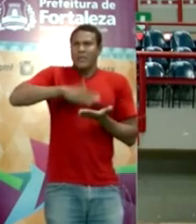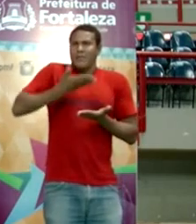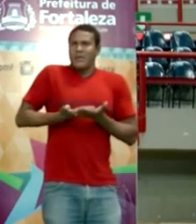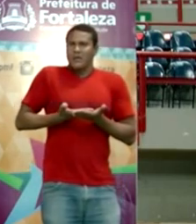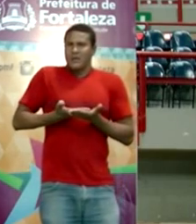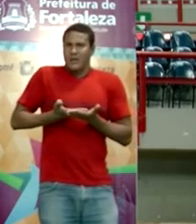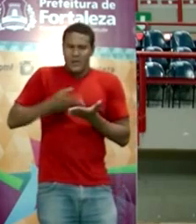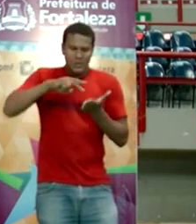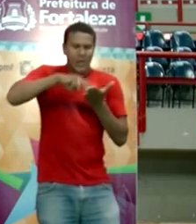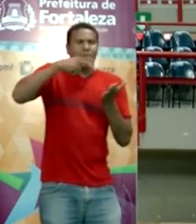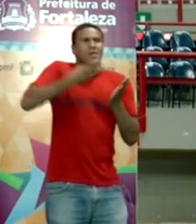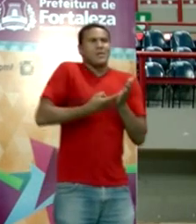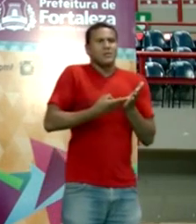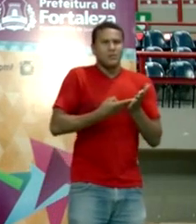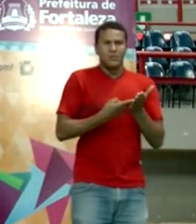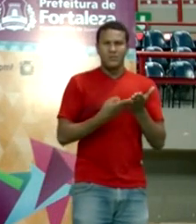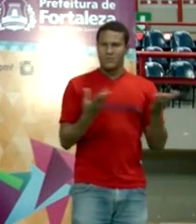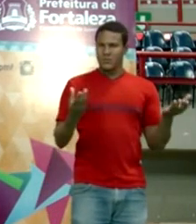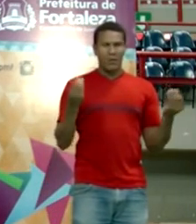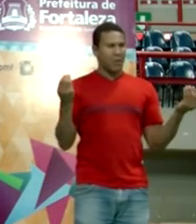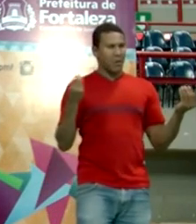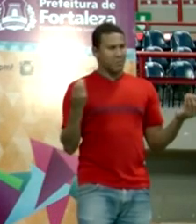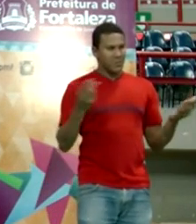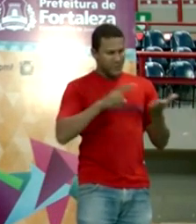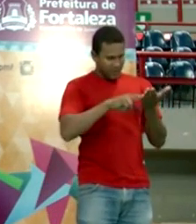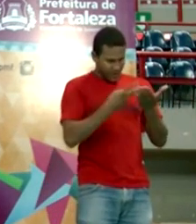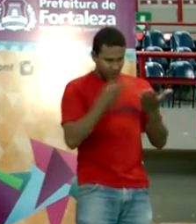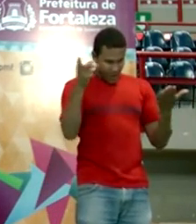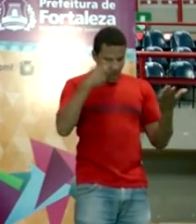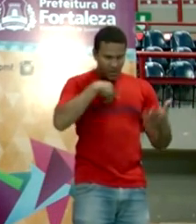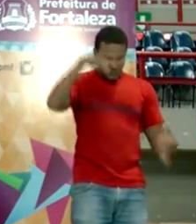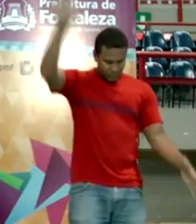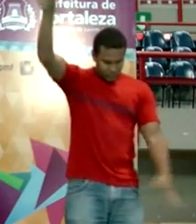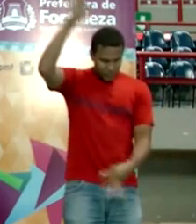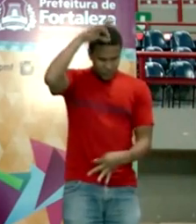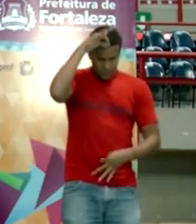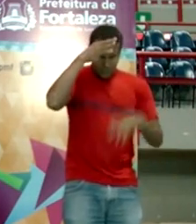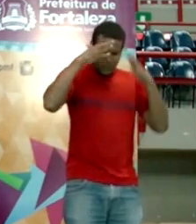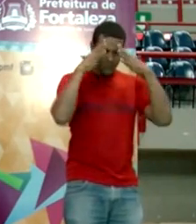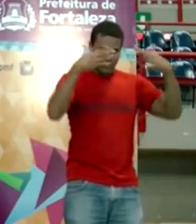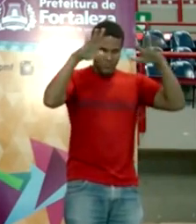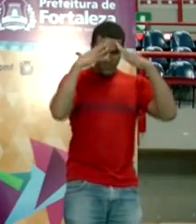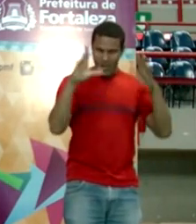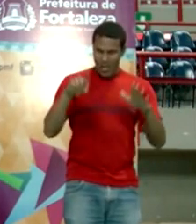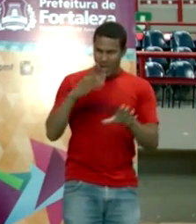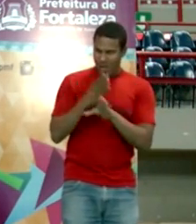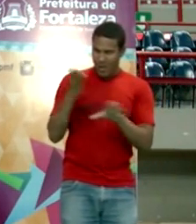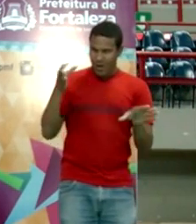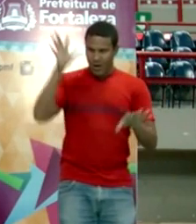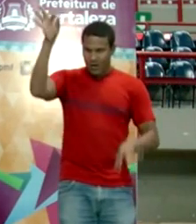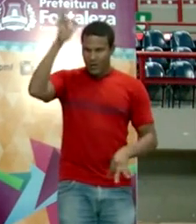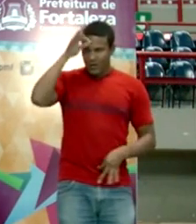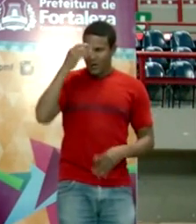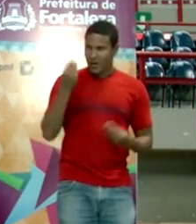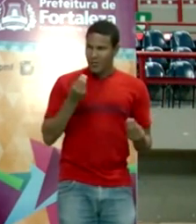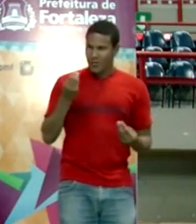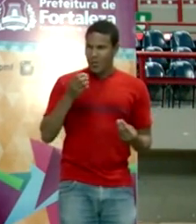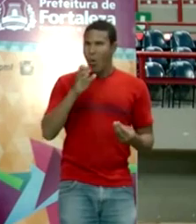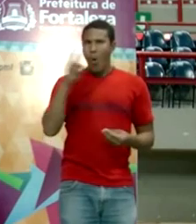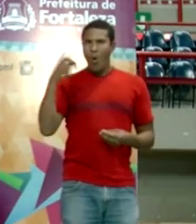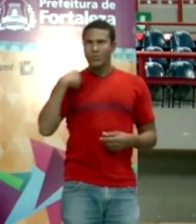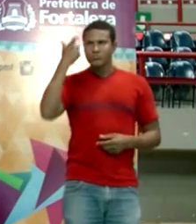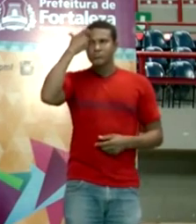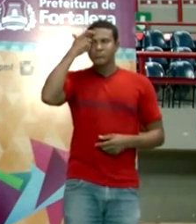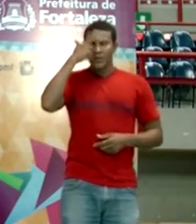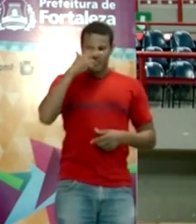É um caboclo que baixa? É uma entidade que baixa? É assim que você interpreta um texto? Ou você acha que os seus artifícios